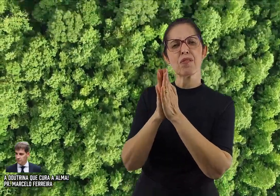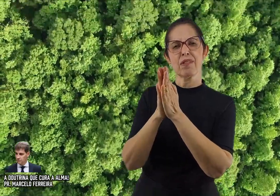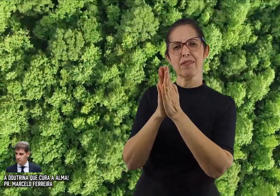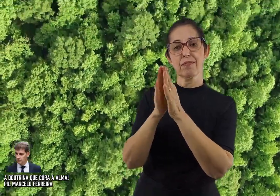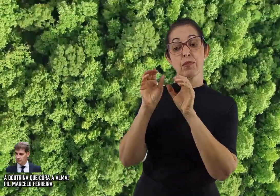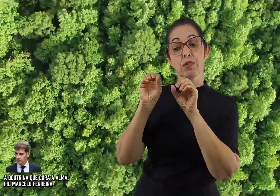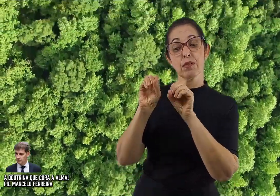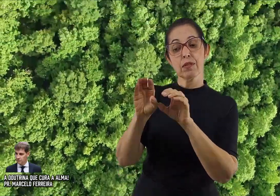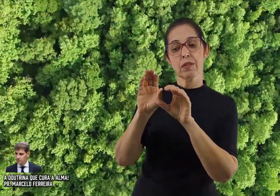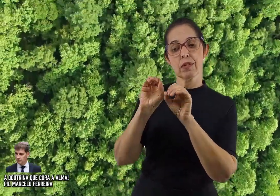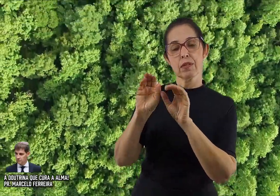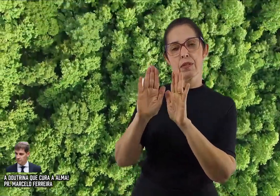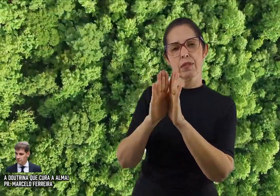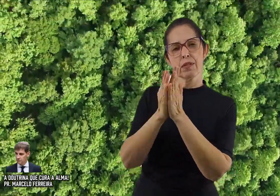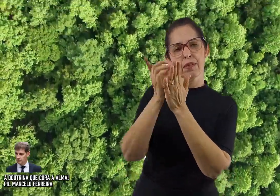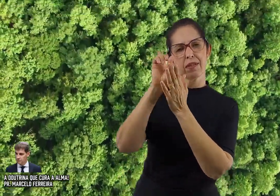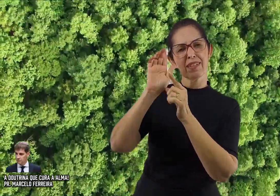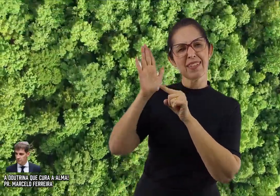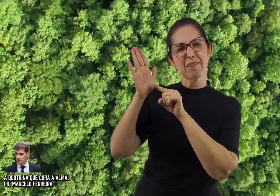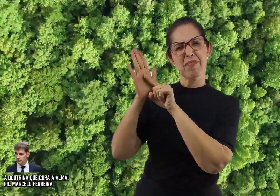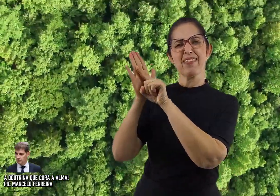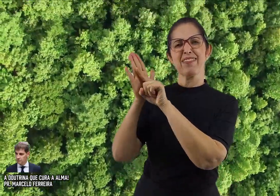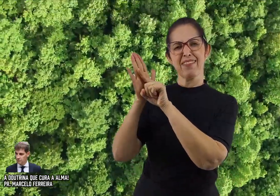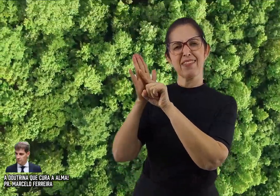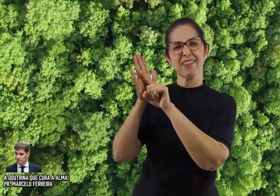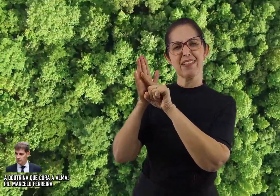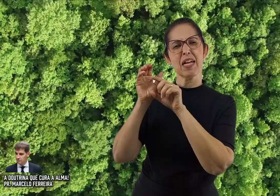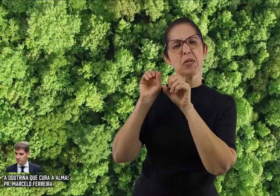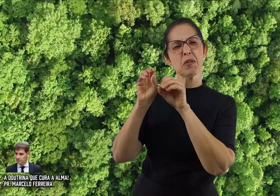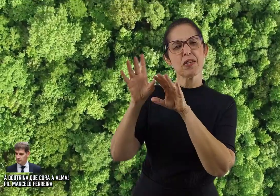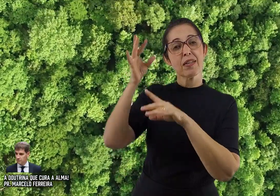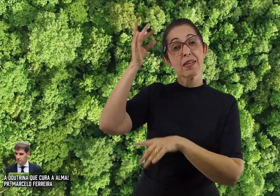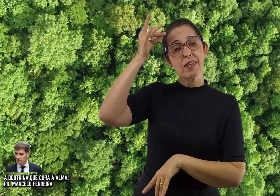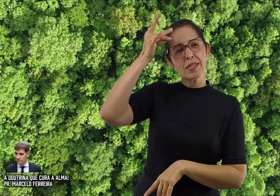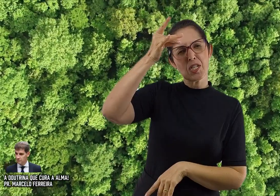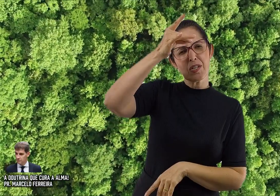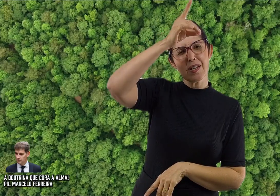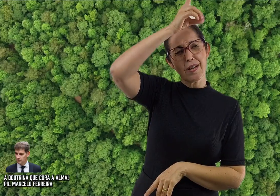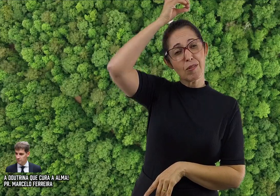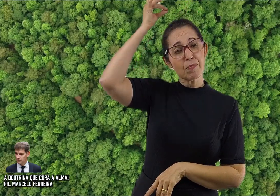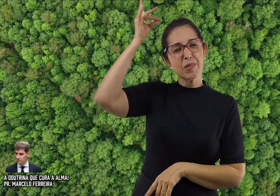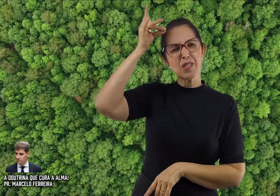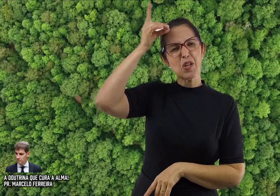ele ensina os dons, ele ensina a palavra, então ele está doutrinando.